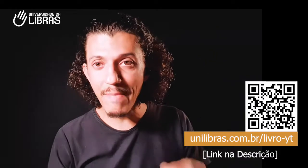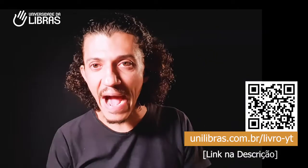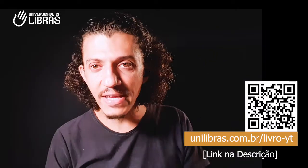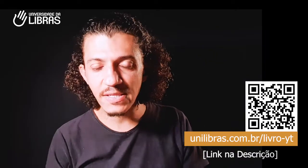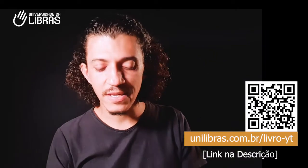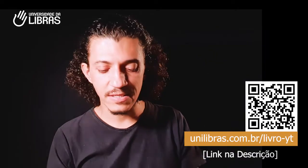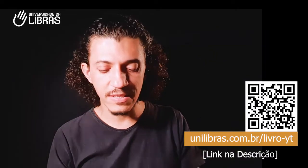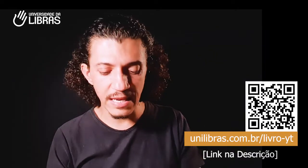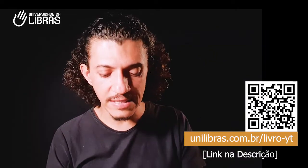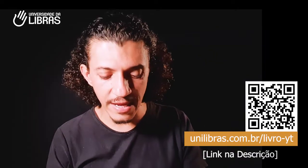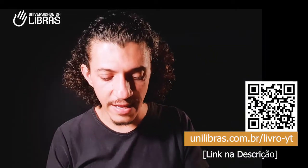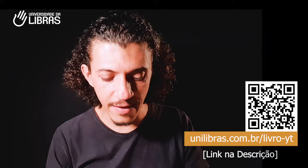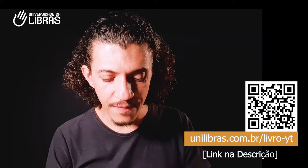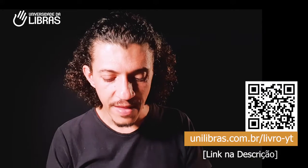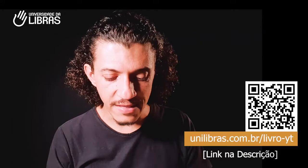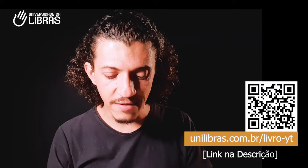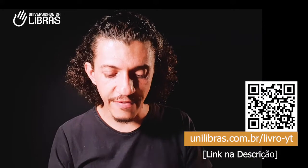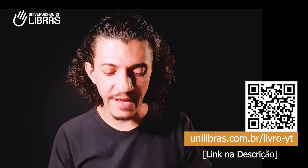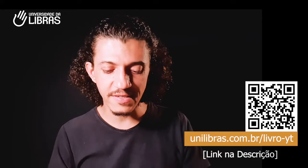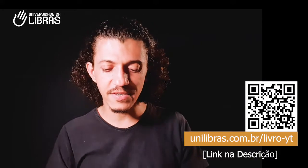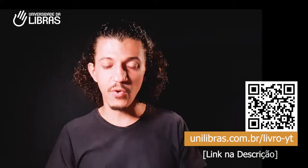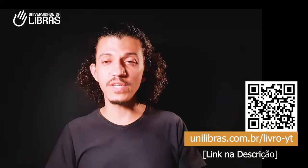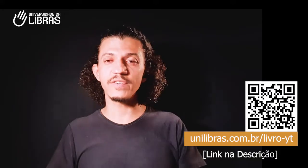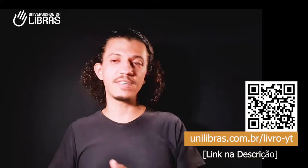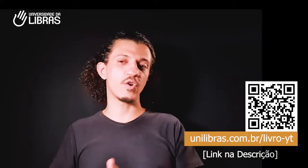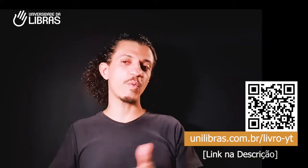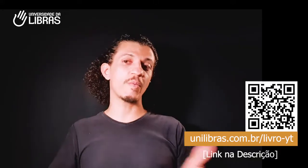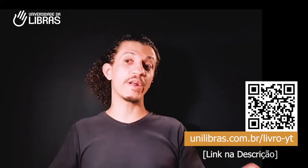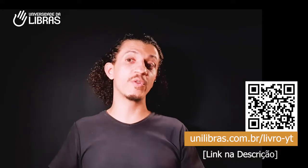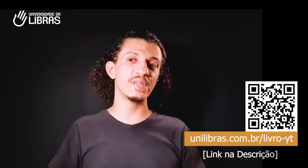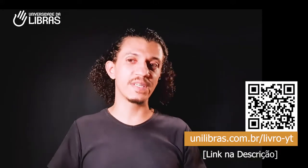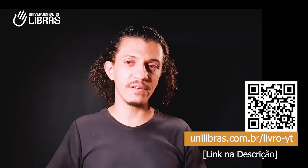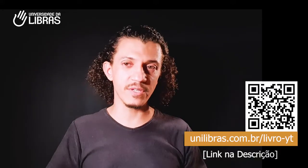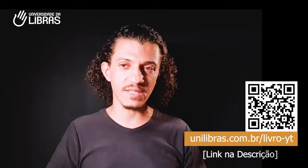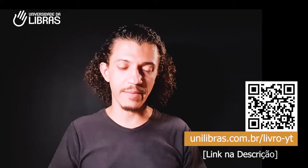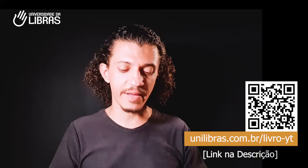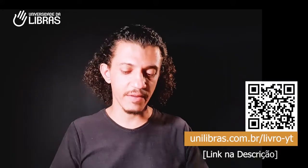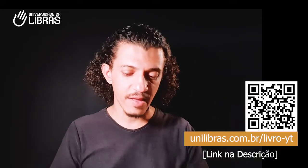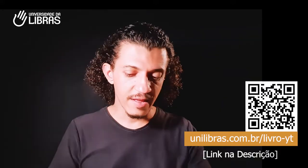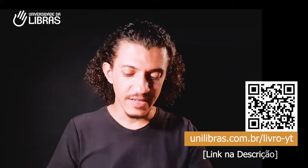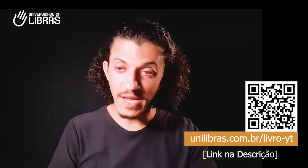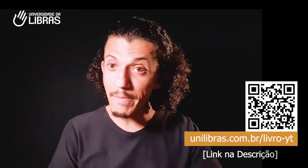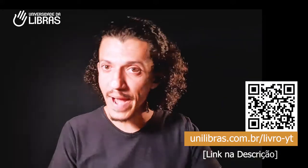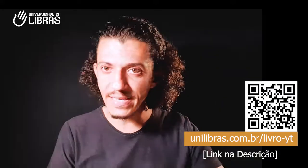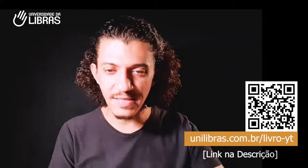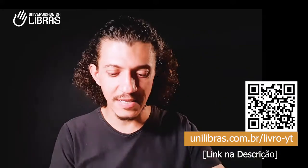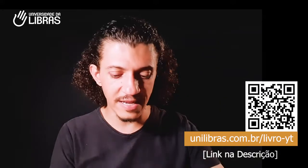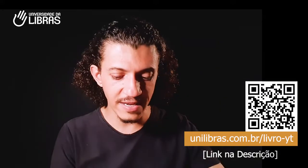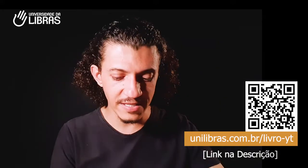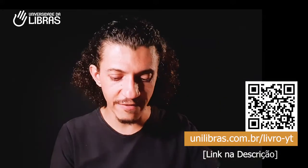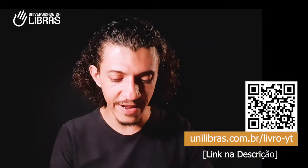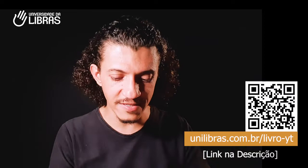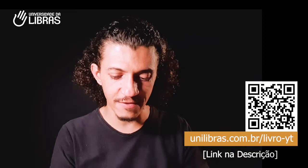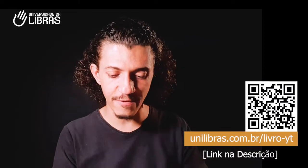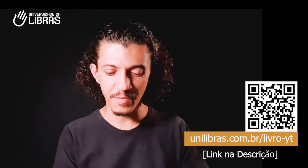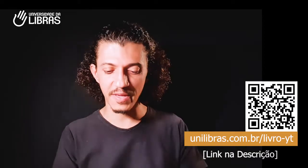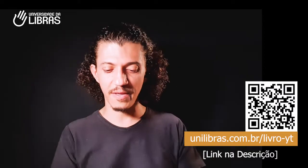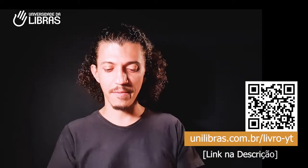jamais sinalizaria essa frase se hoje vocês estão comemorando dois anos de casamento jamais nalizar essa frase essa forma